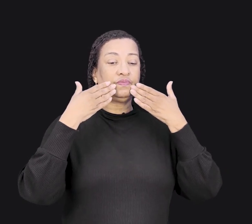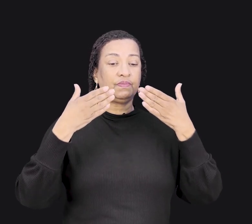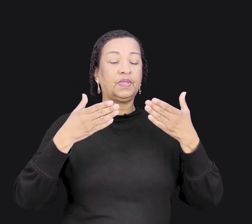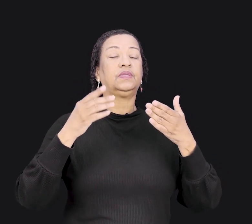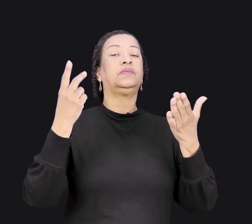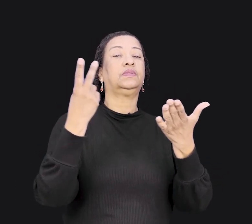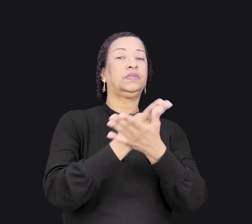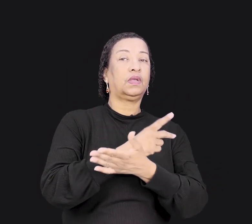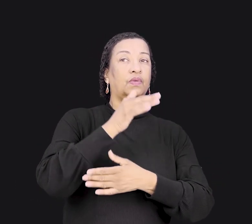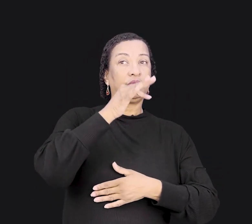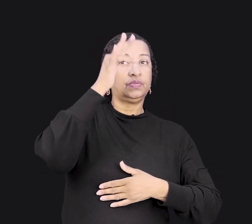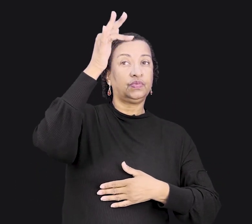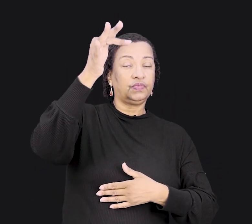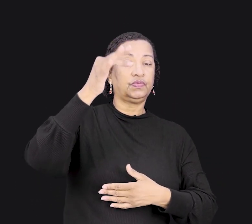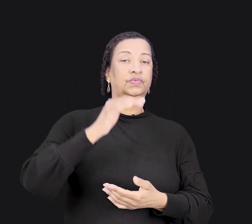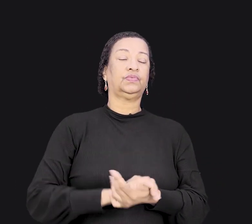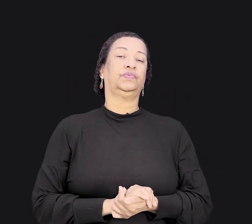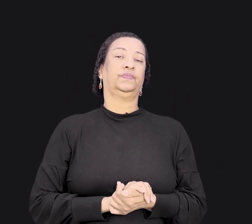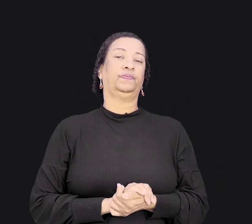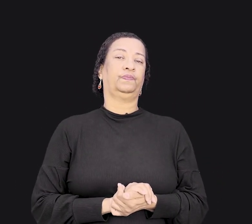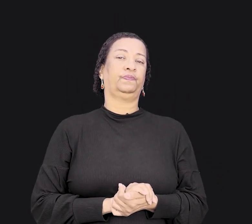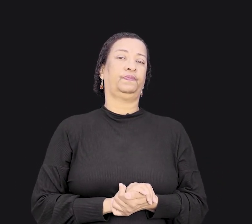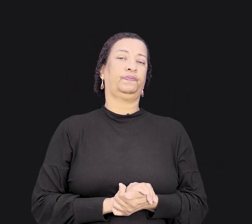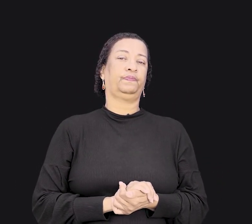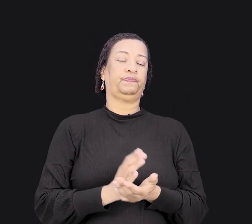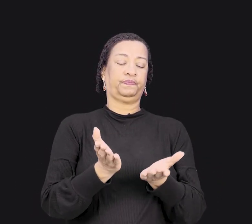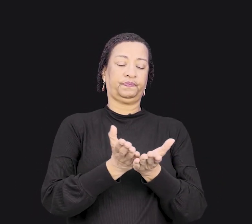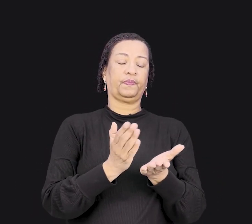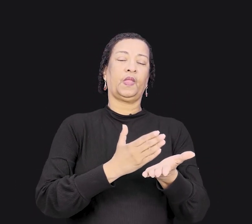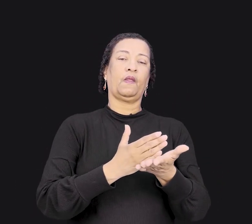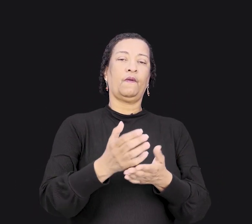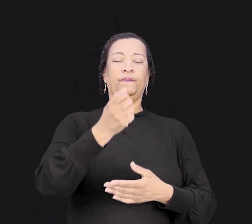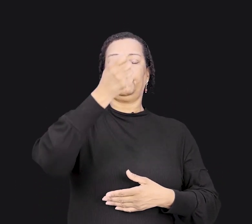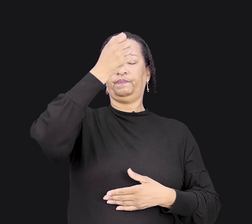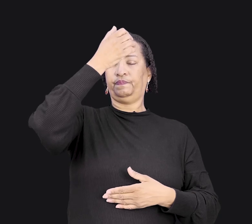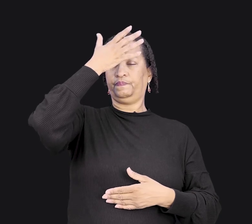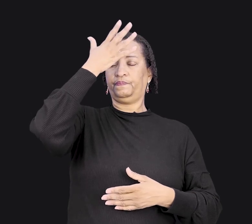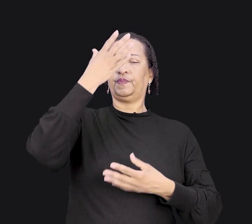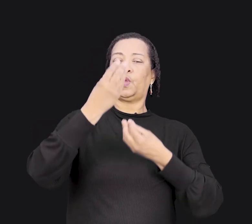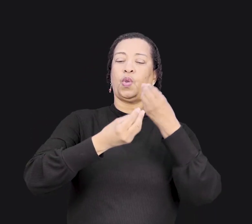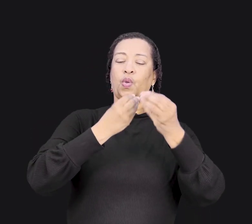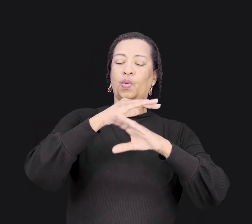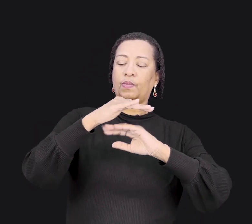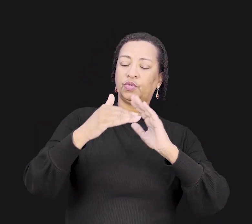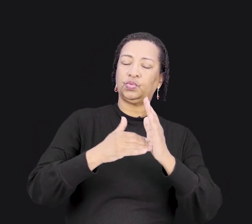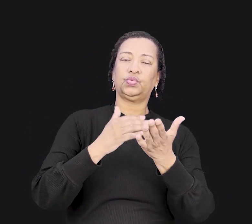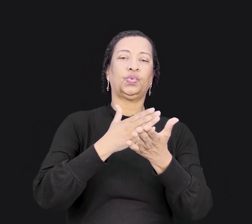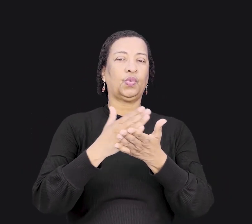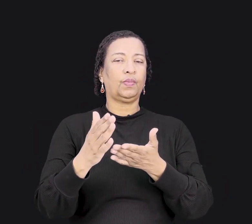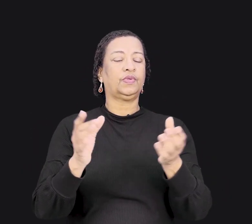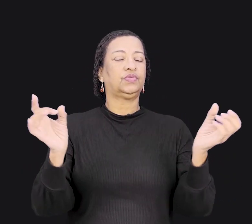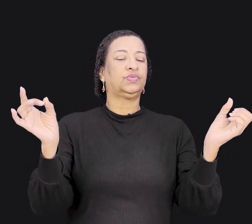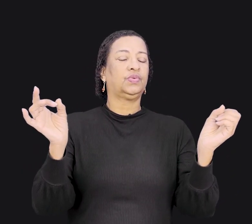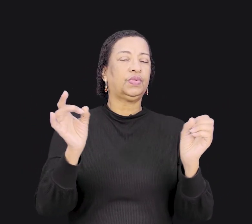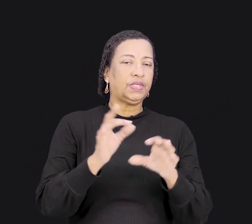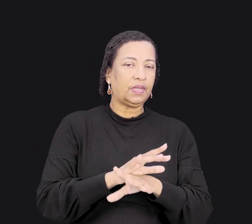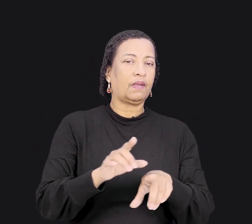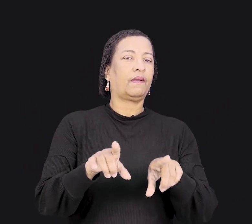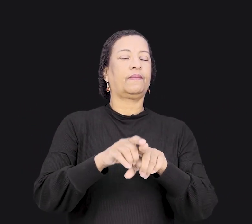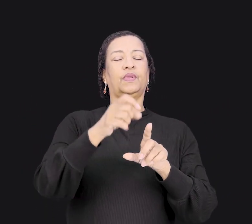que acontecerão. A Bíblia começa com uma revelação de como tudo começou e termina com uma revelação